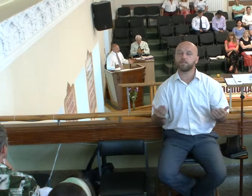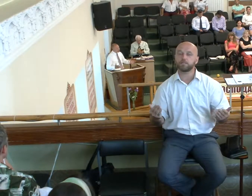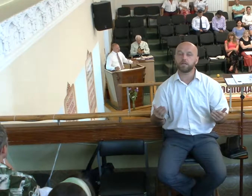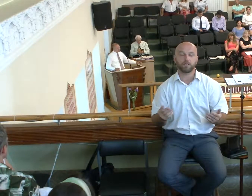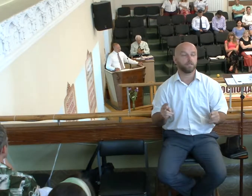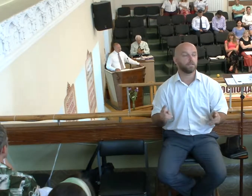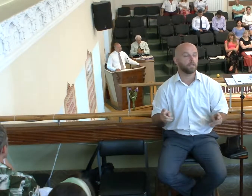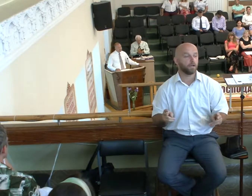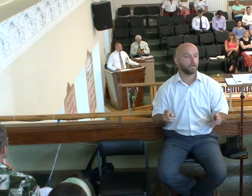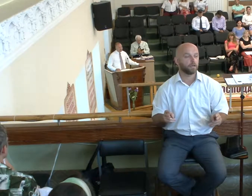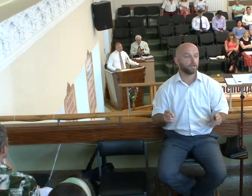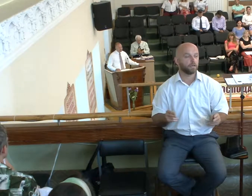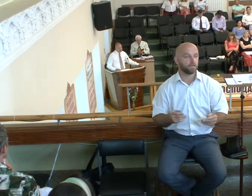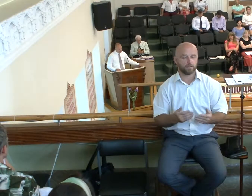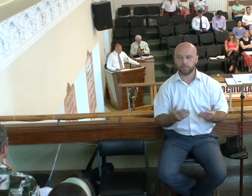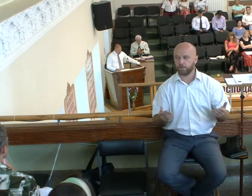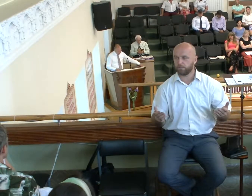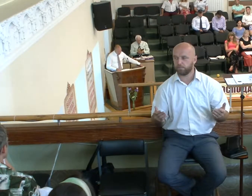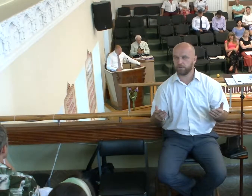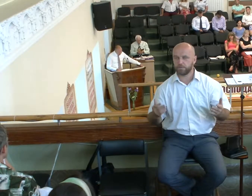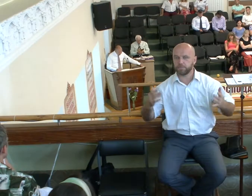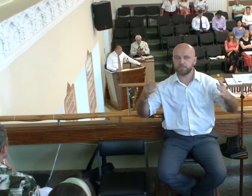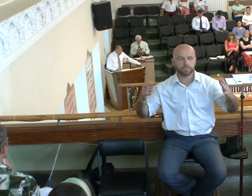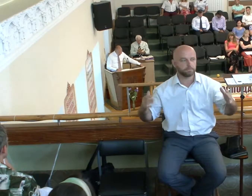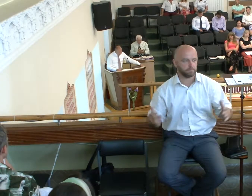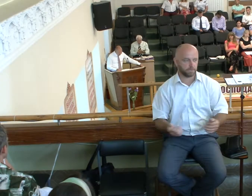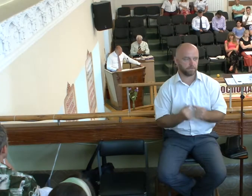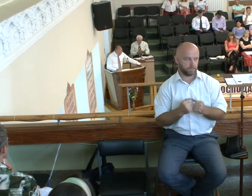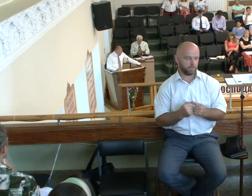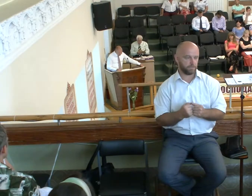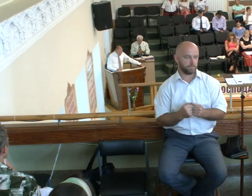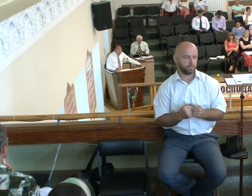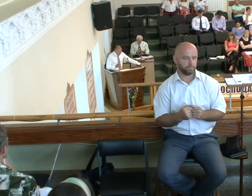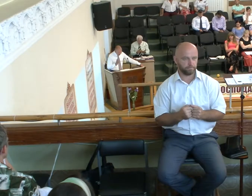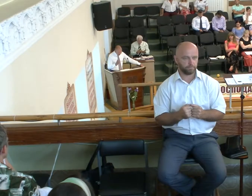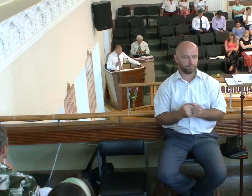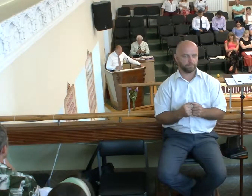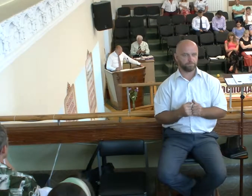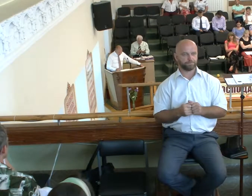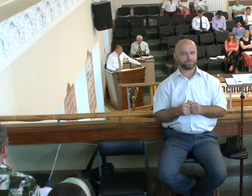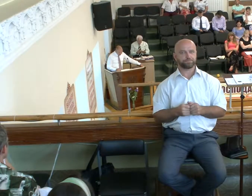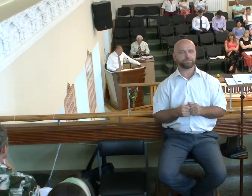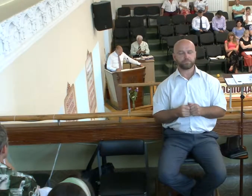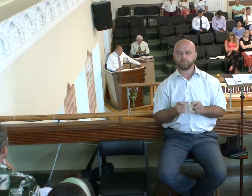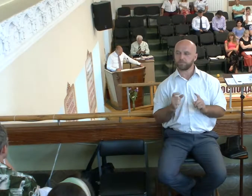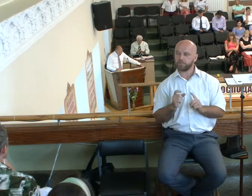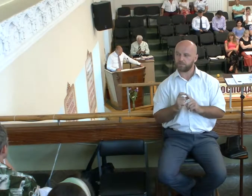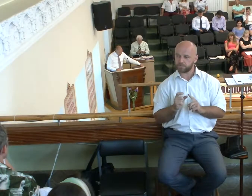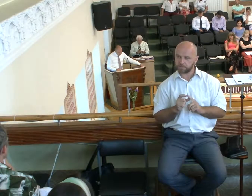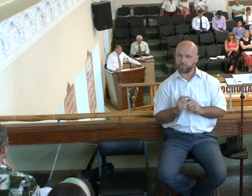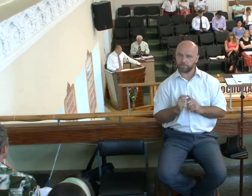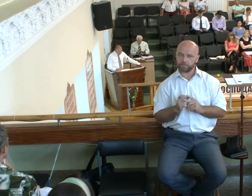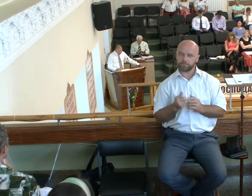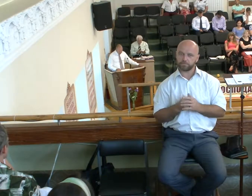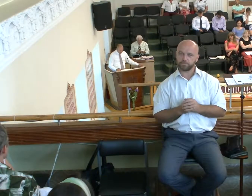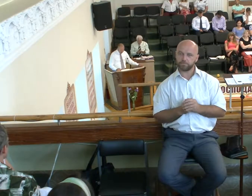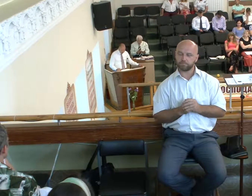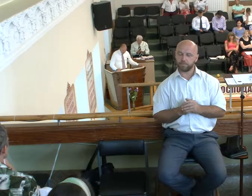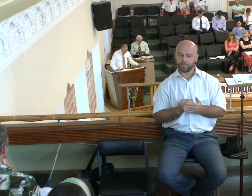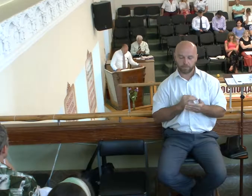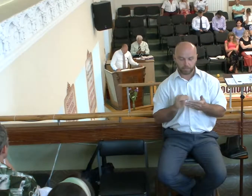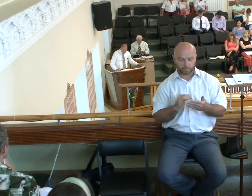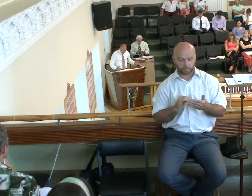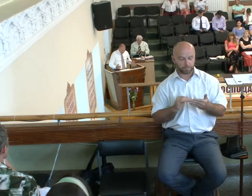и как избежать страданий. Так вот, эти слова Роберт Рождественский